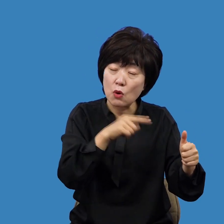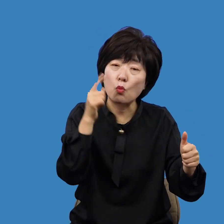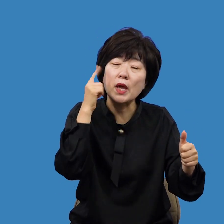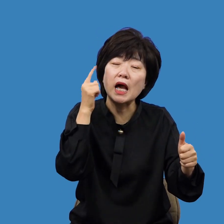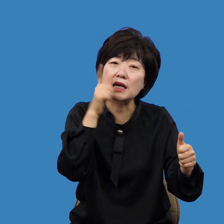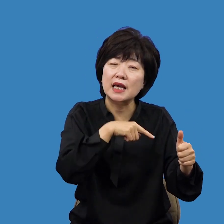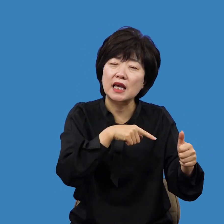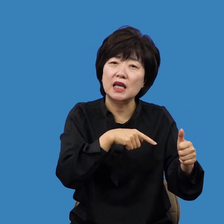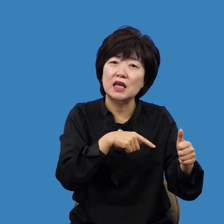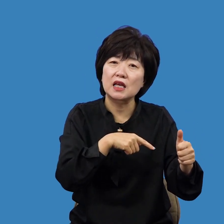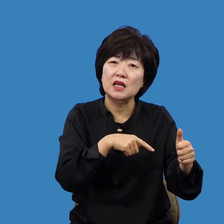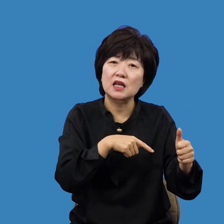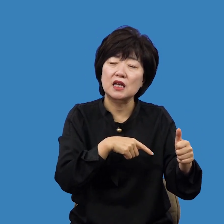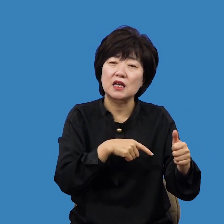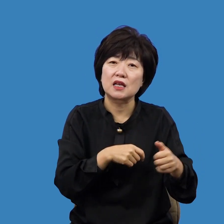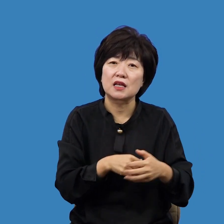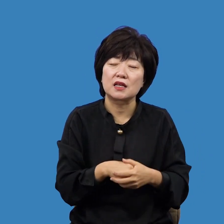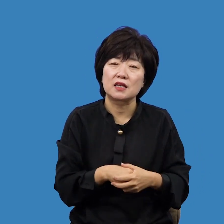악해요?